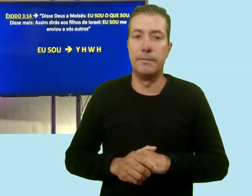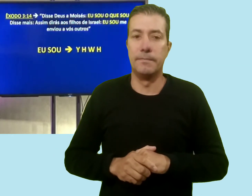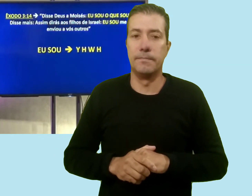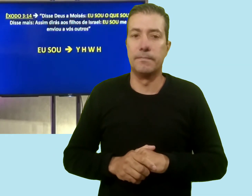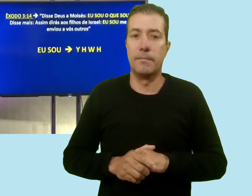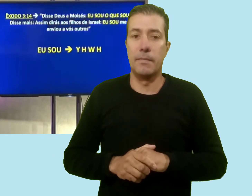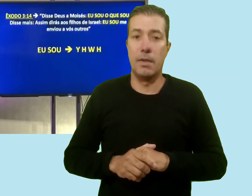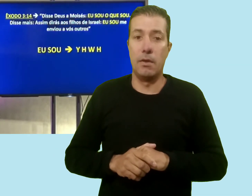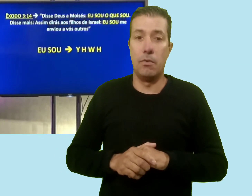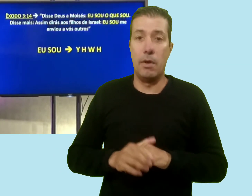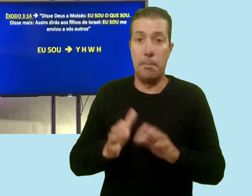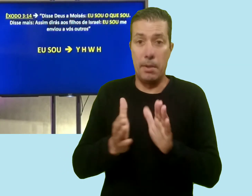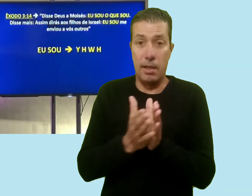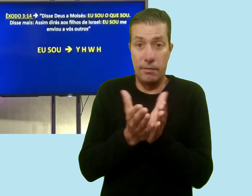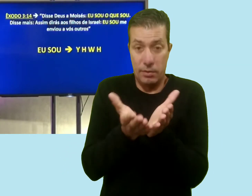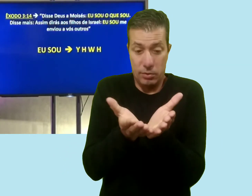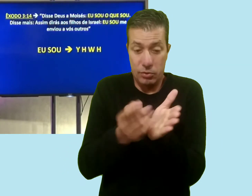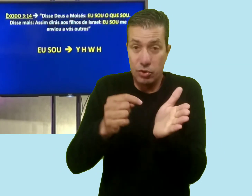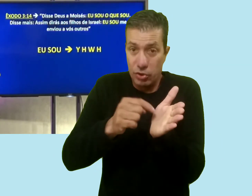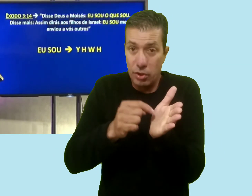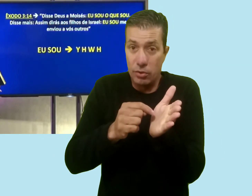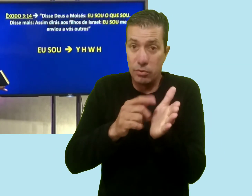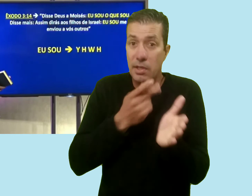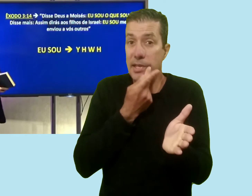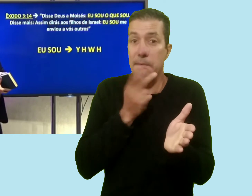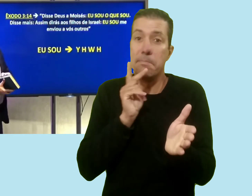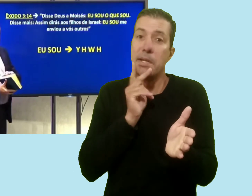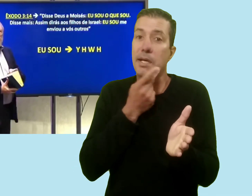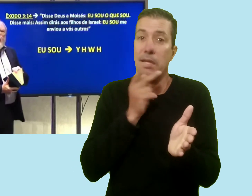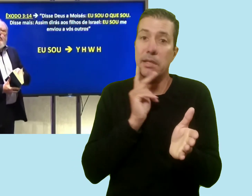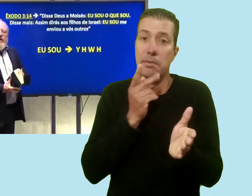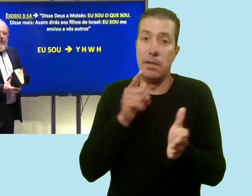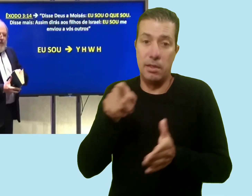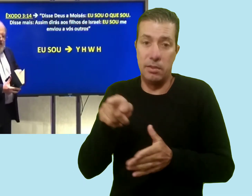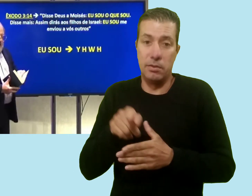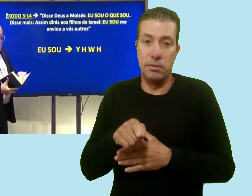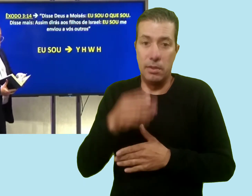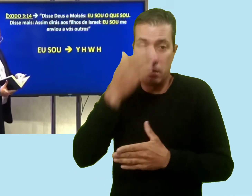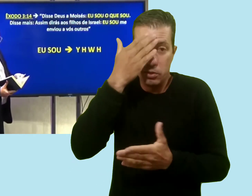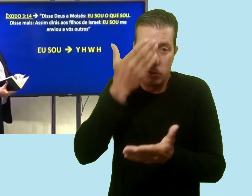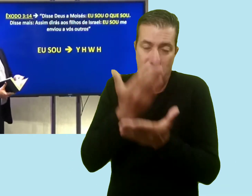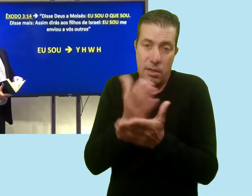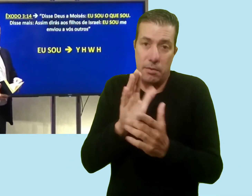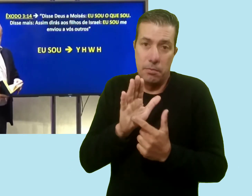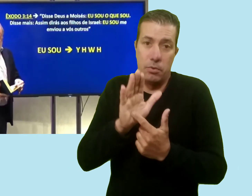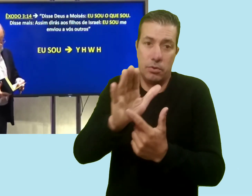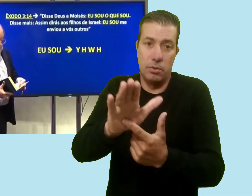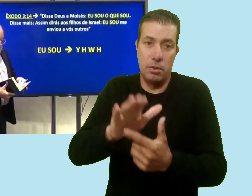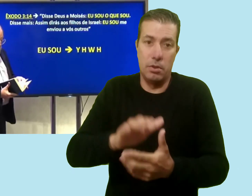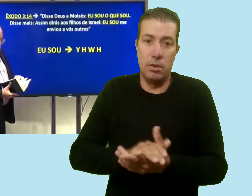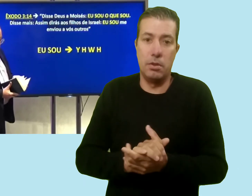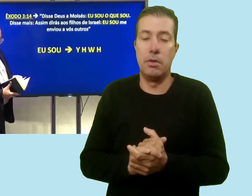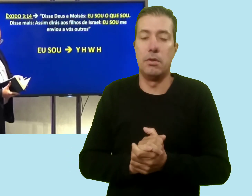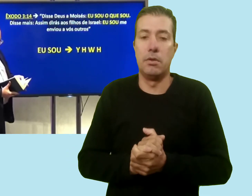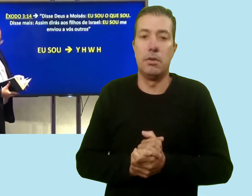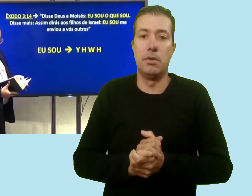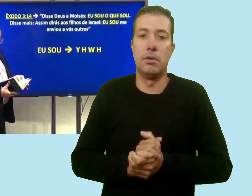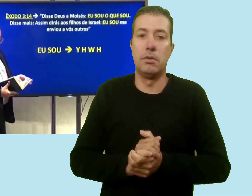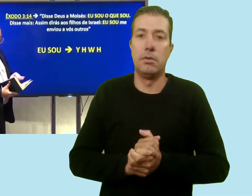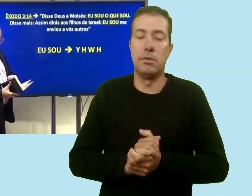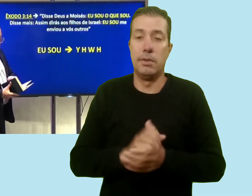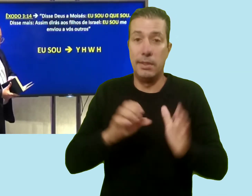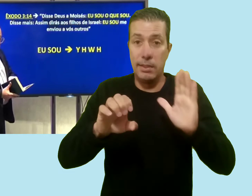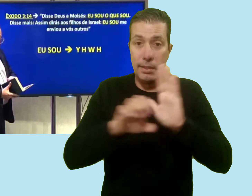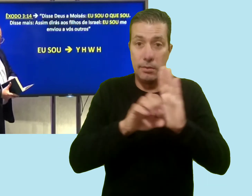vocês. Isso aqui é uma Bíblia hebraica, e eu sei que não dá para pegar aqui, mas vocês têm que acreditar em mim, né? Eu acho que vocês